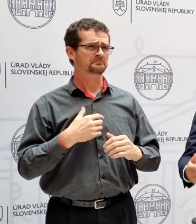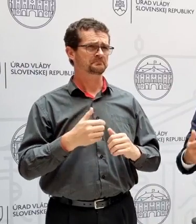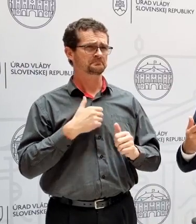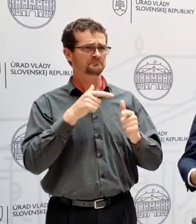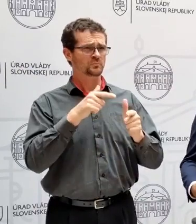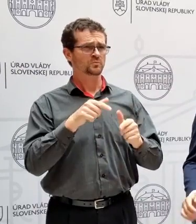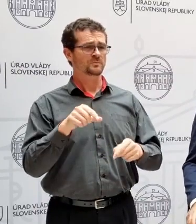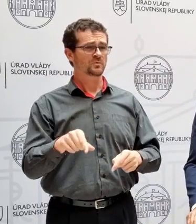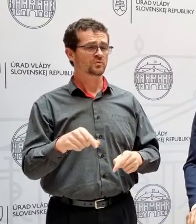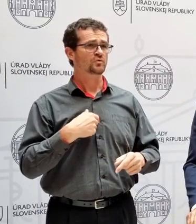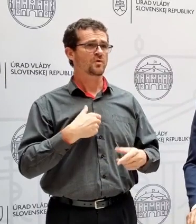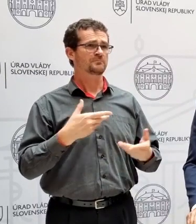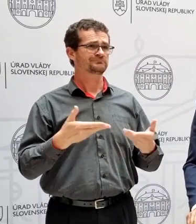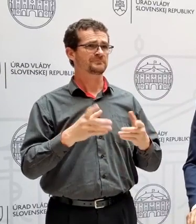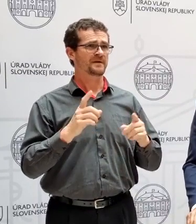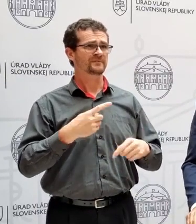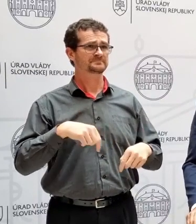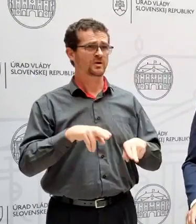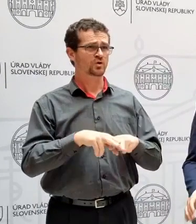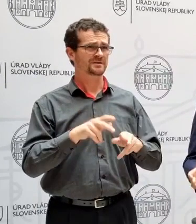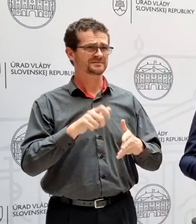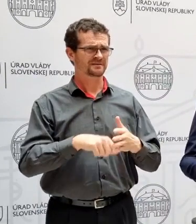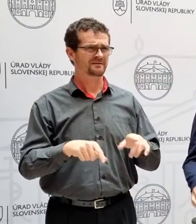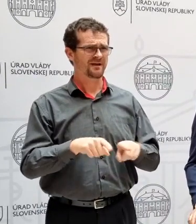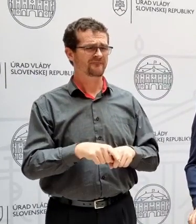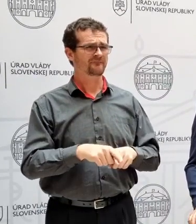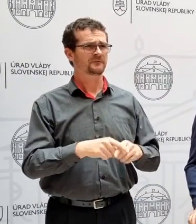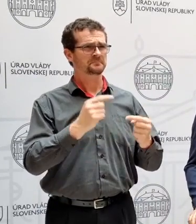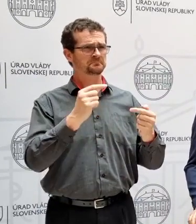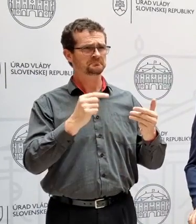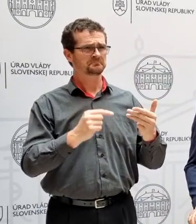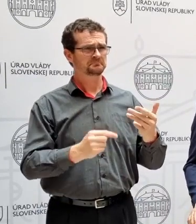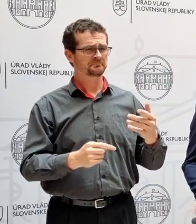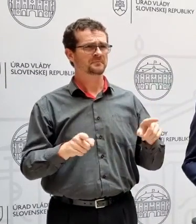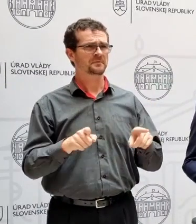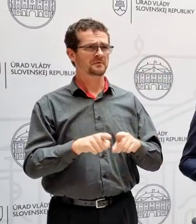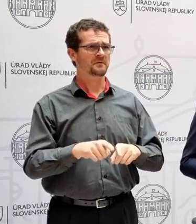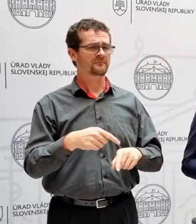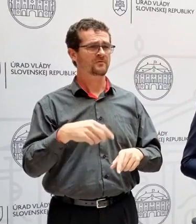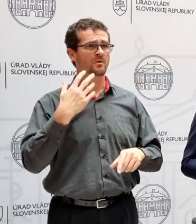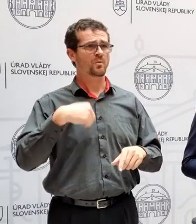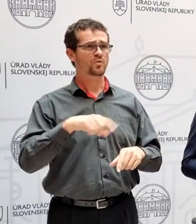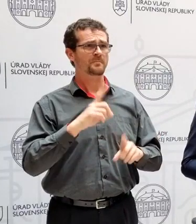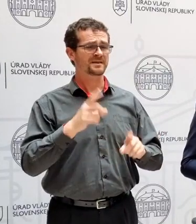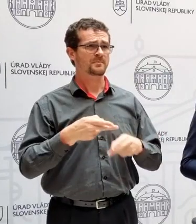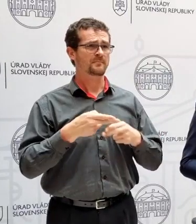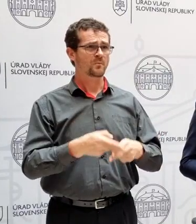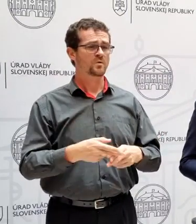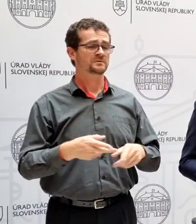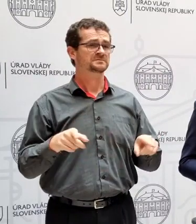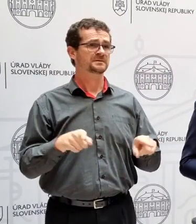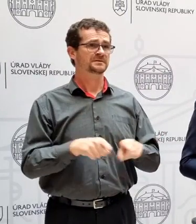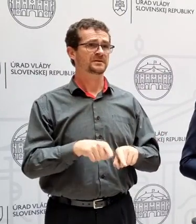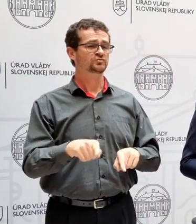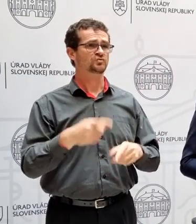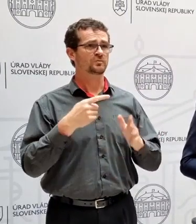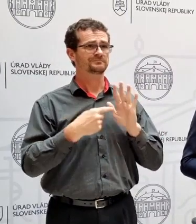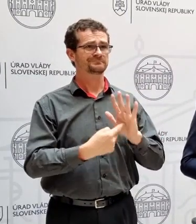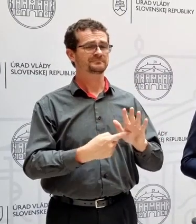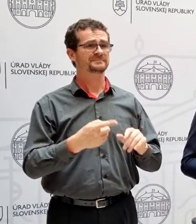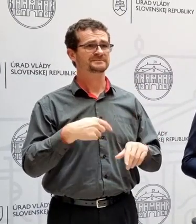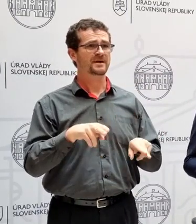a takisto sa s tým stotožňuje aj Sme rodina. Keď sme si prechádzali rad radom každý ten jeden bod, ľuďom treba pomôcť a takisto to, čo